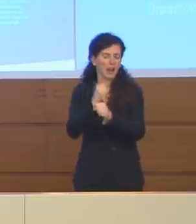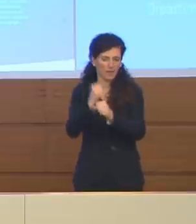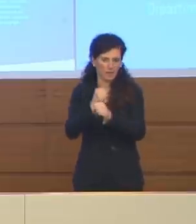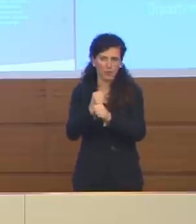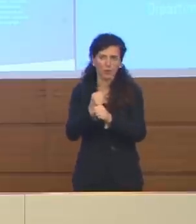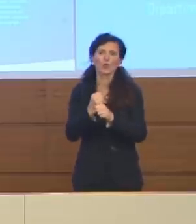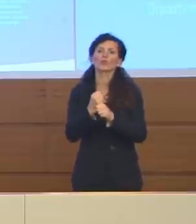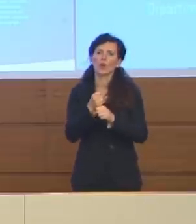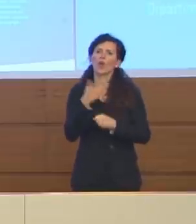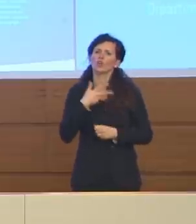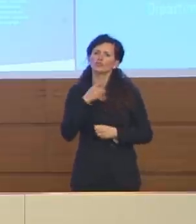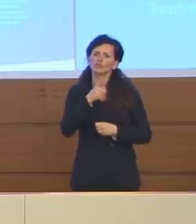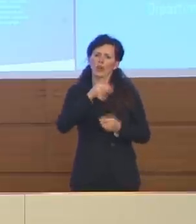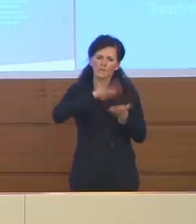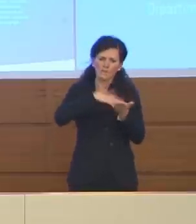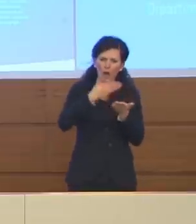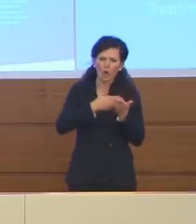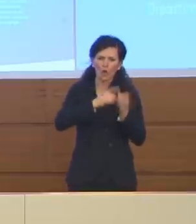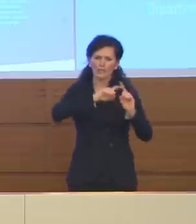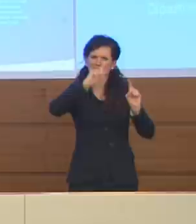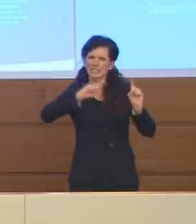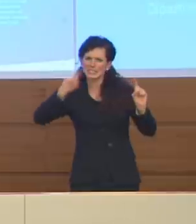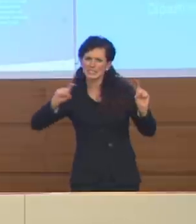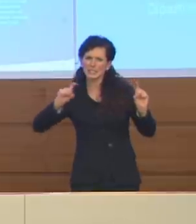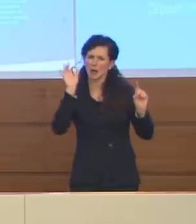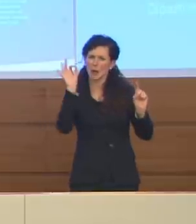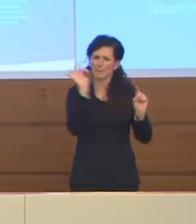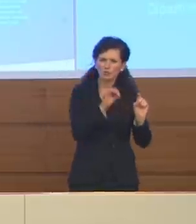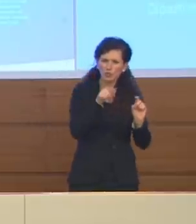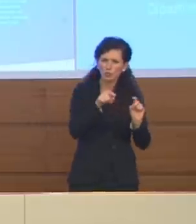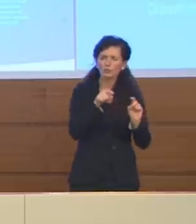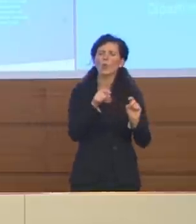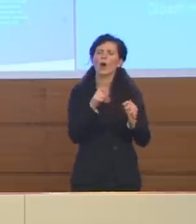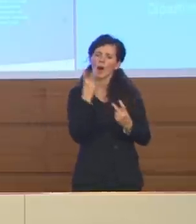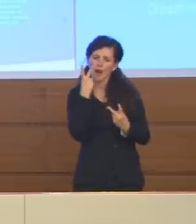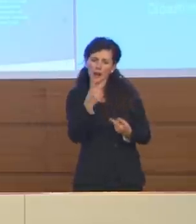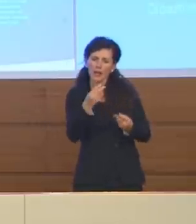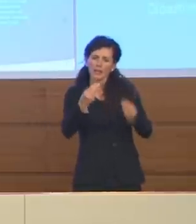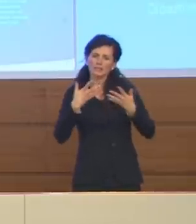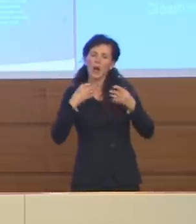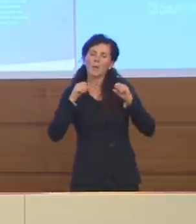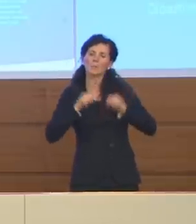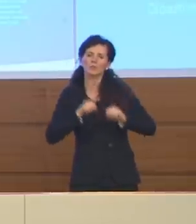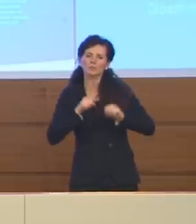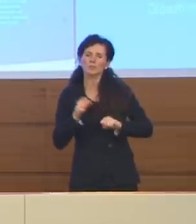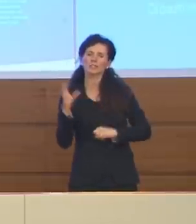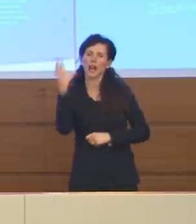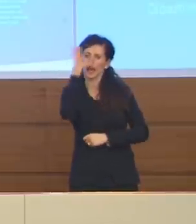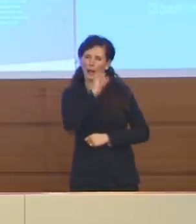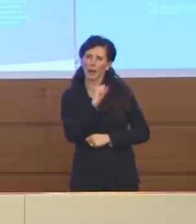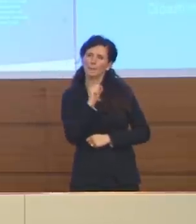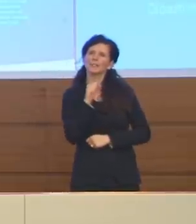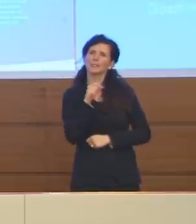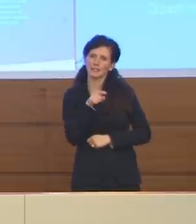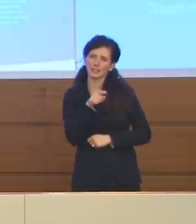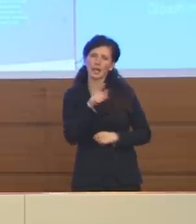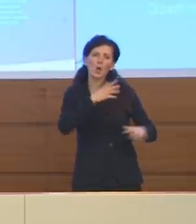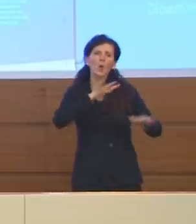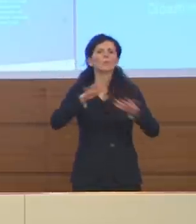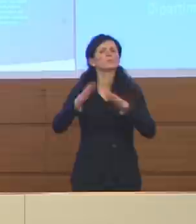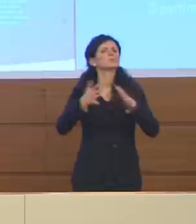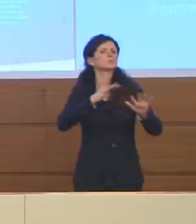fornite c in maniera assolutamente puntuale che ci hanno permesso di stabilire che approssimativamente